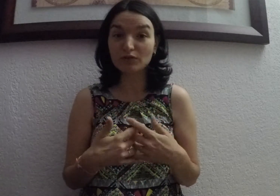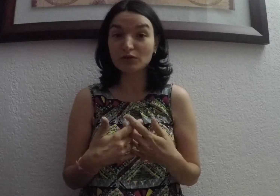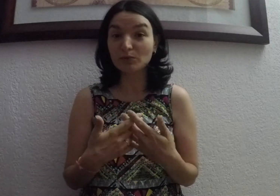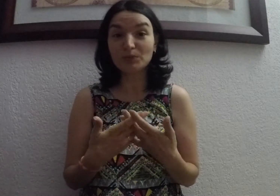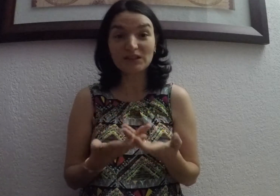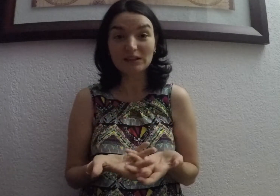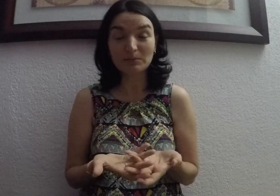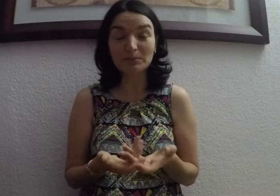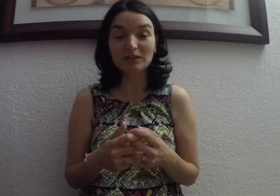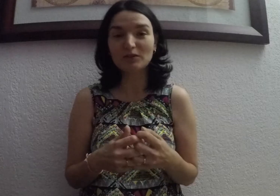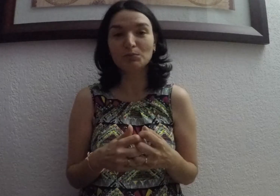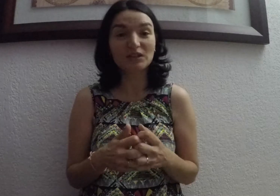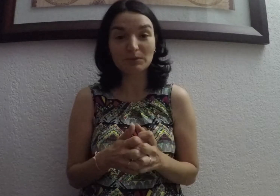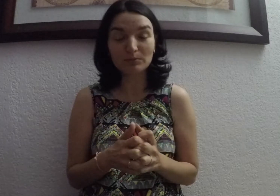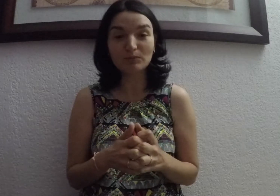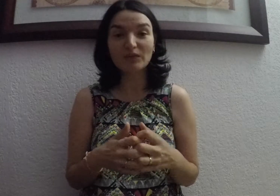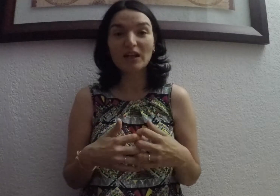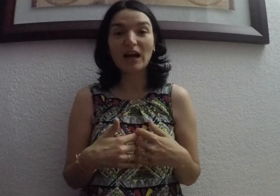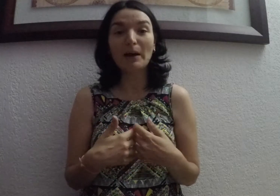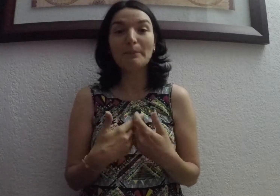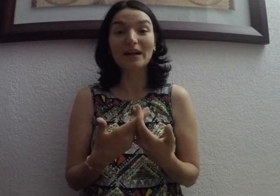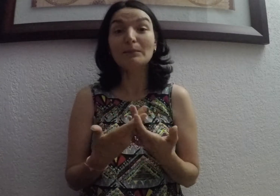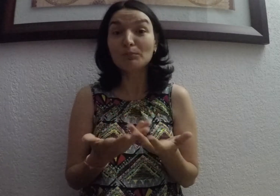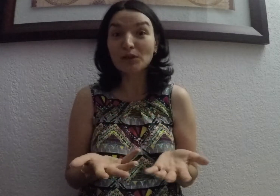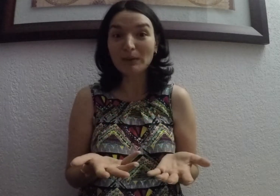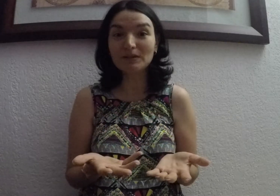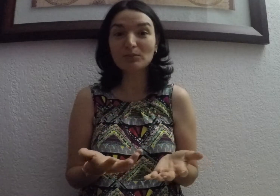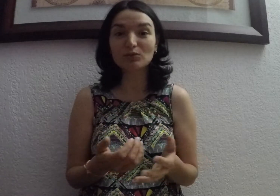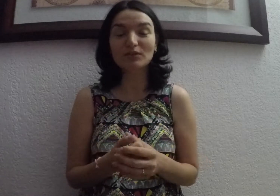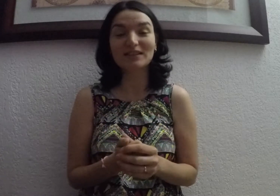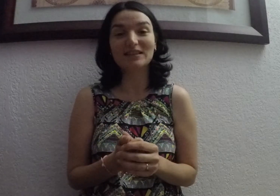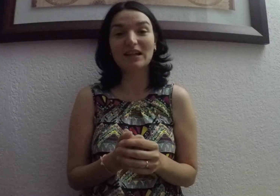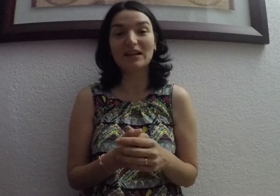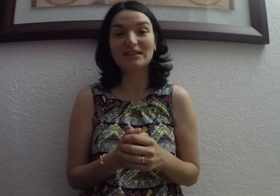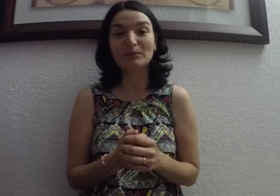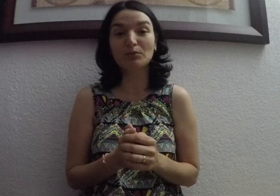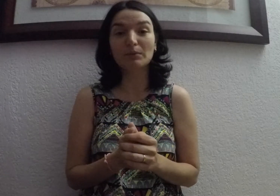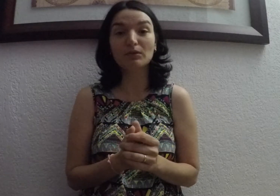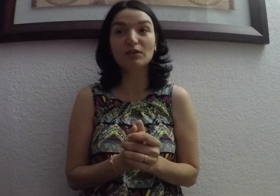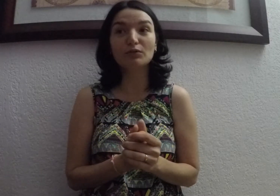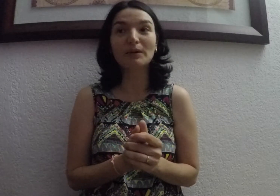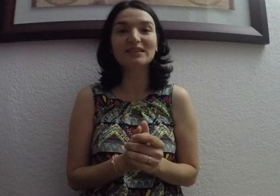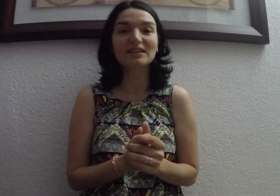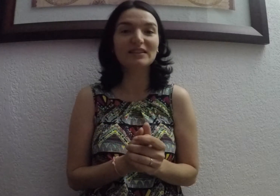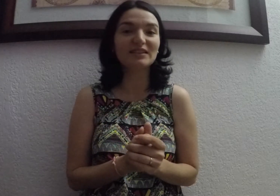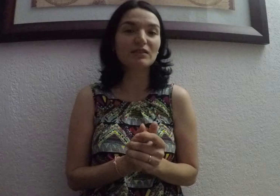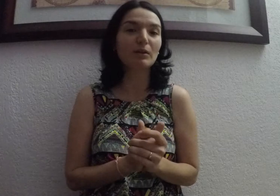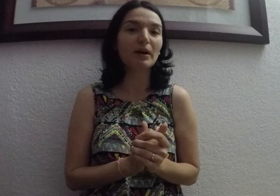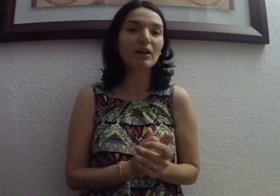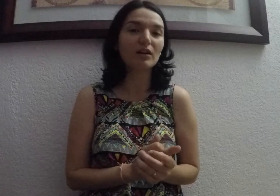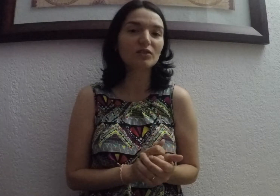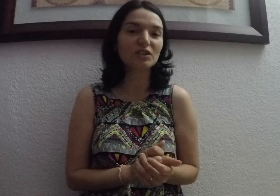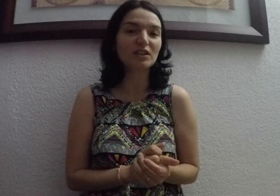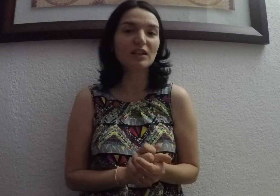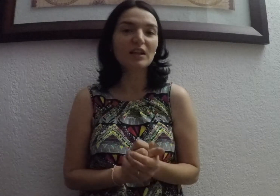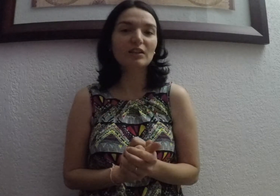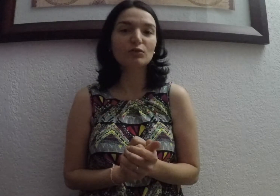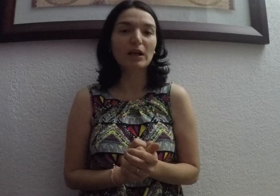votre petit bébé, votre petit bibou à parler plus rapidement. Donc ça c'est un premier point, il ne faut pas s'inquiéter, ça ne va pas ralentir donc la